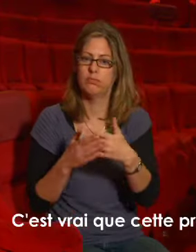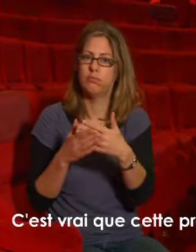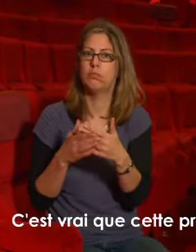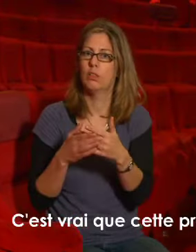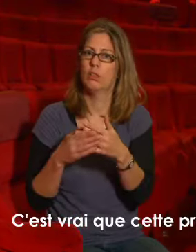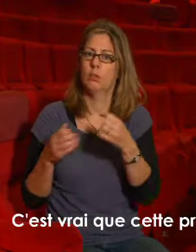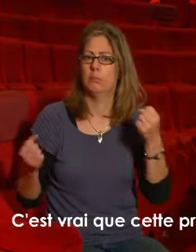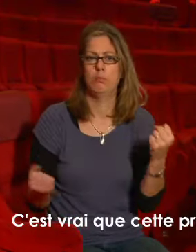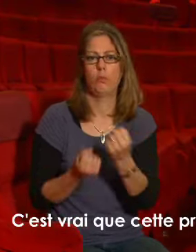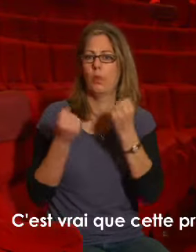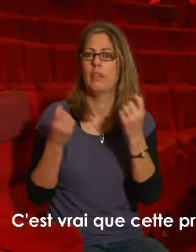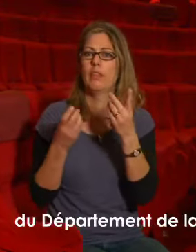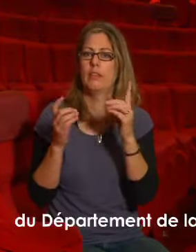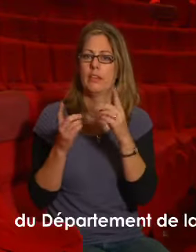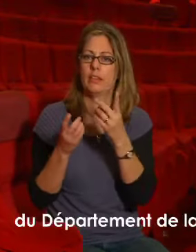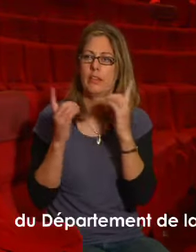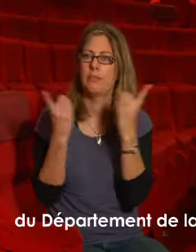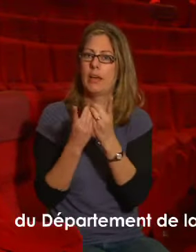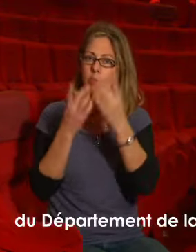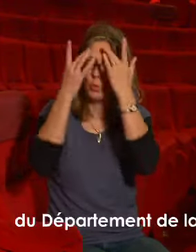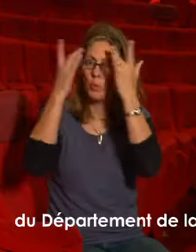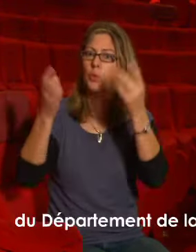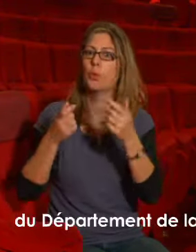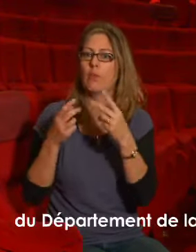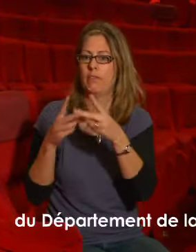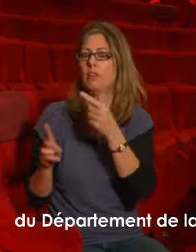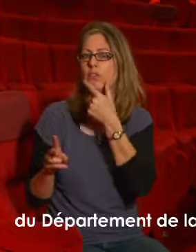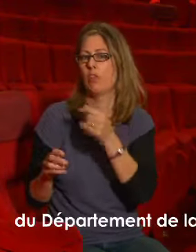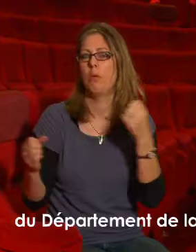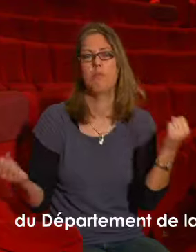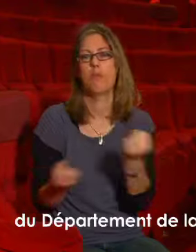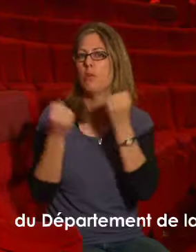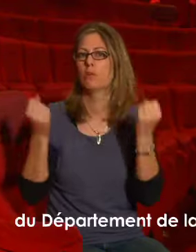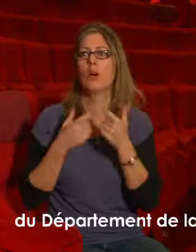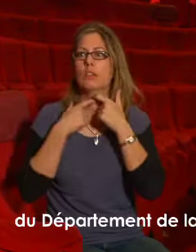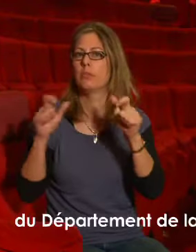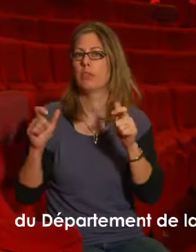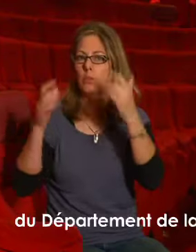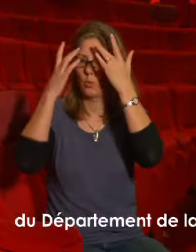cette promotion donc, du département de la ville de Genève quant